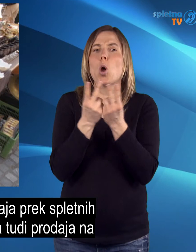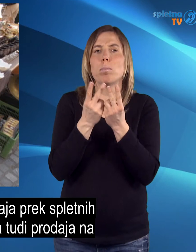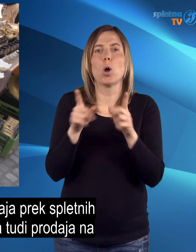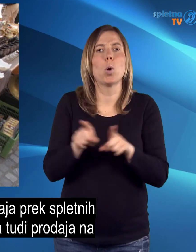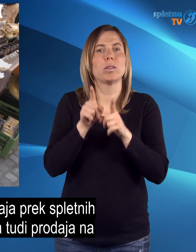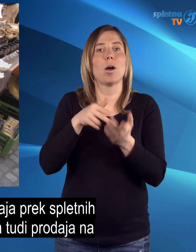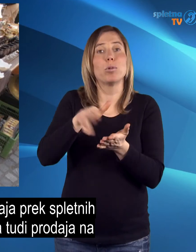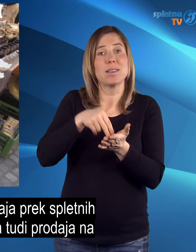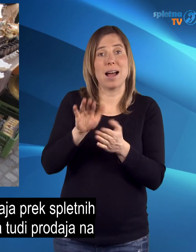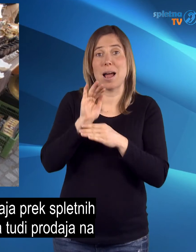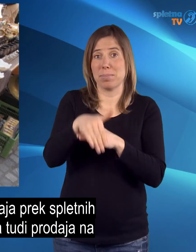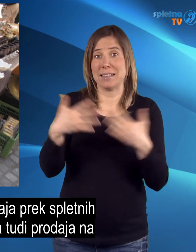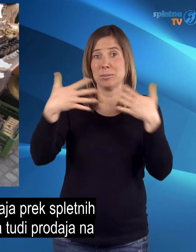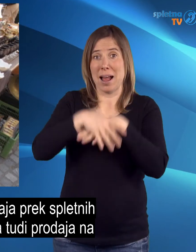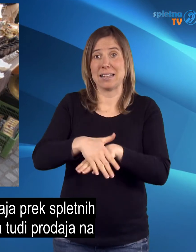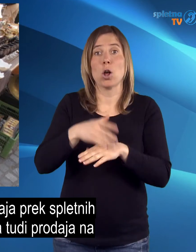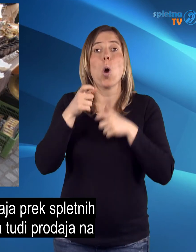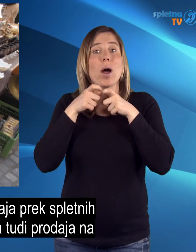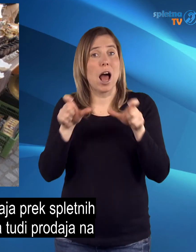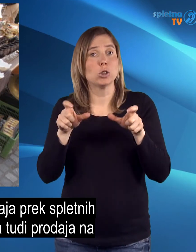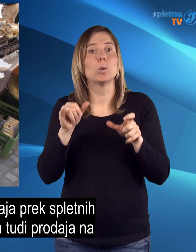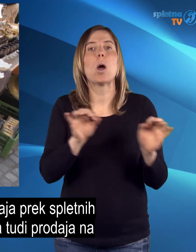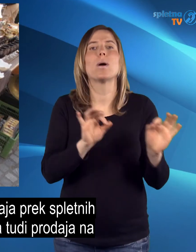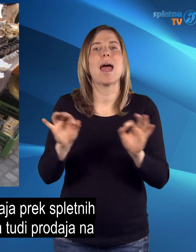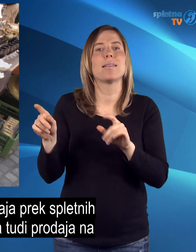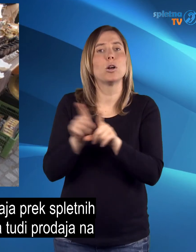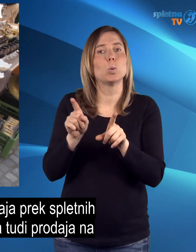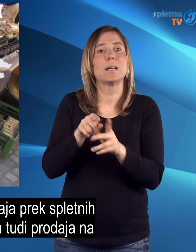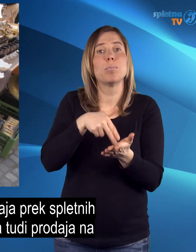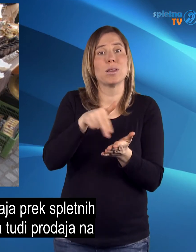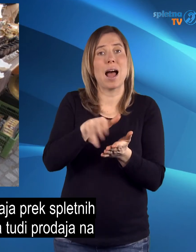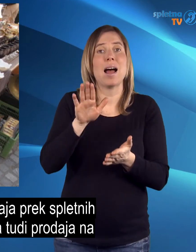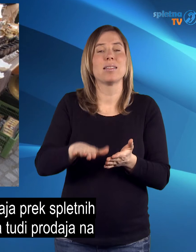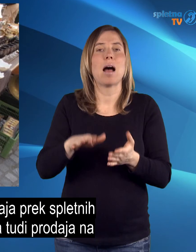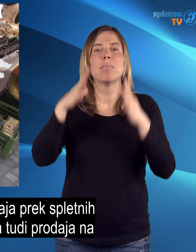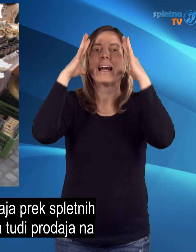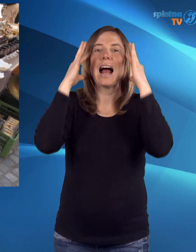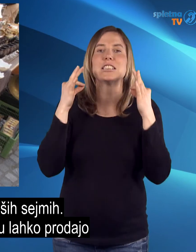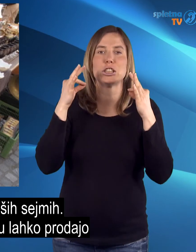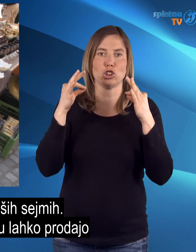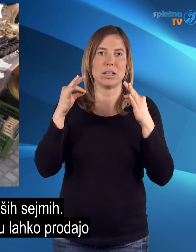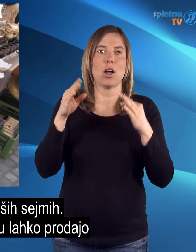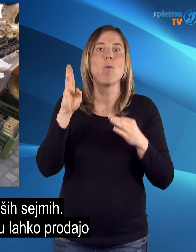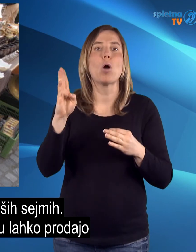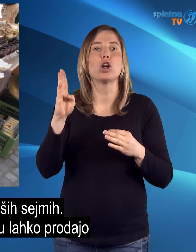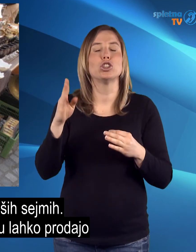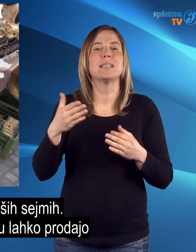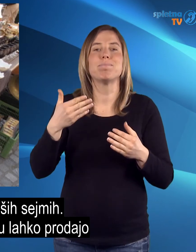Podobno kot prodaja prek spletnih oglasov, je urejena tudi prodaja na klasičnih bolšjih sejmih.